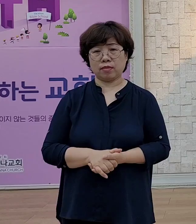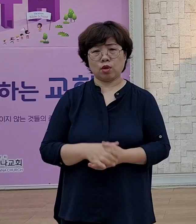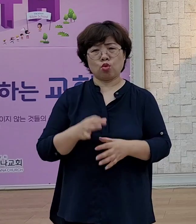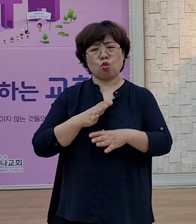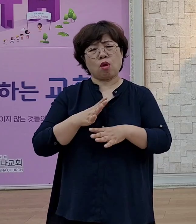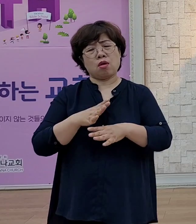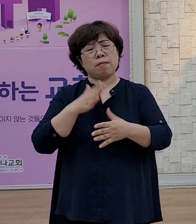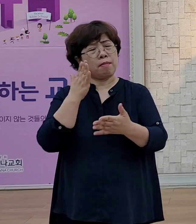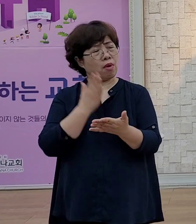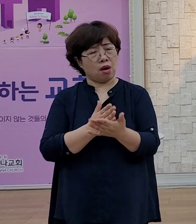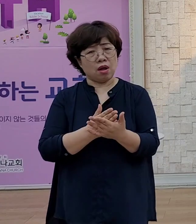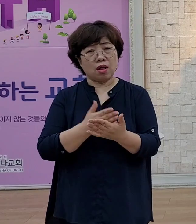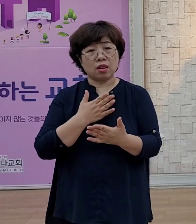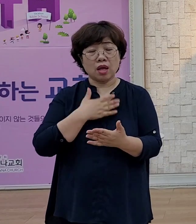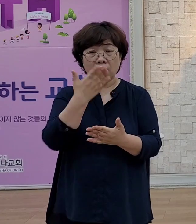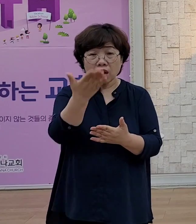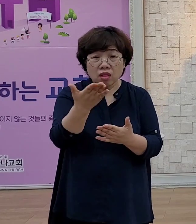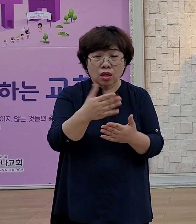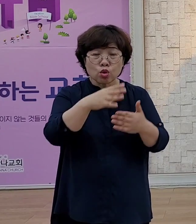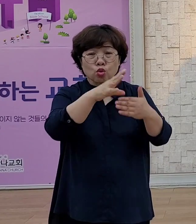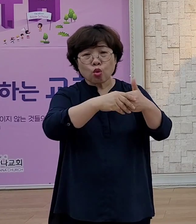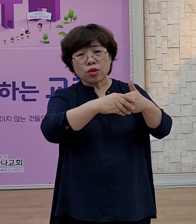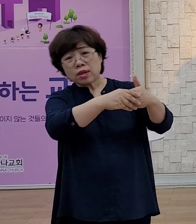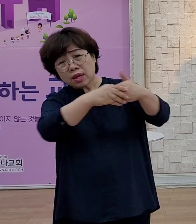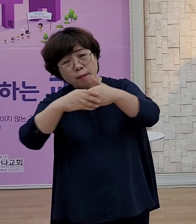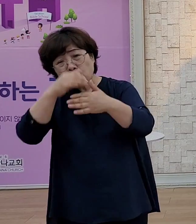놀라지 말라. 내가 네 손 잡아준다.